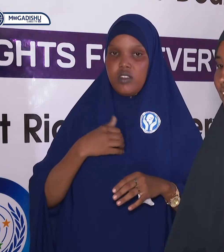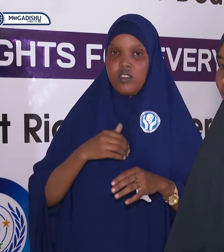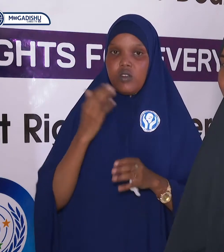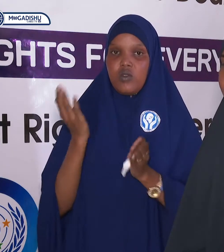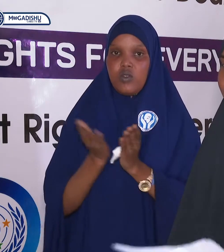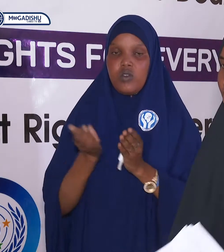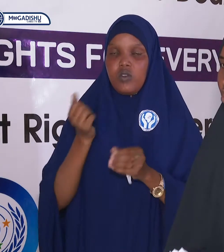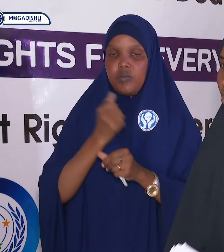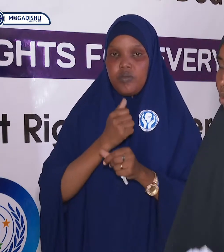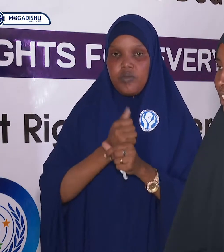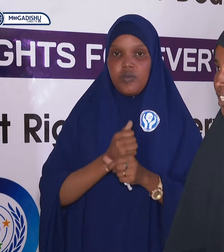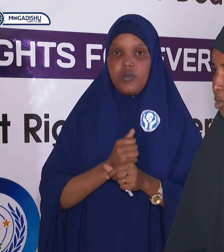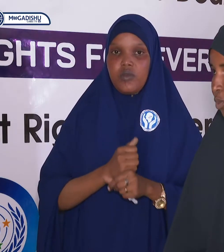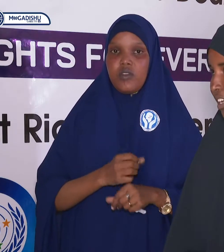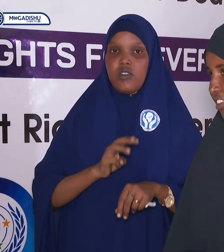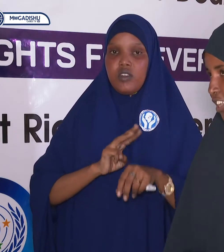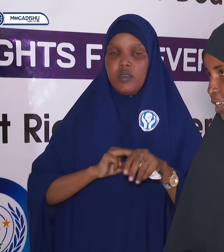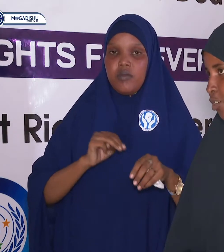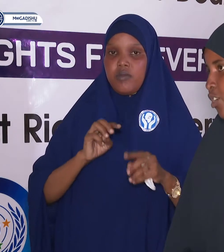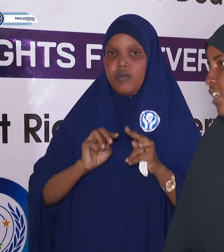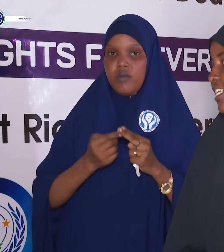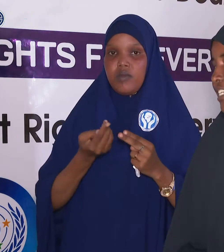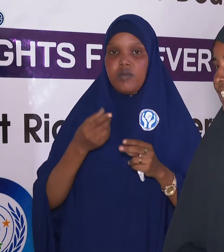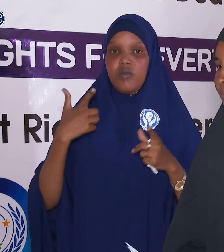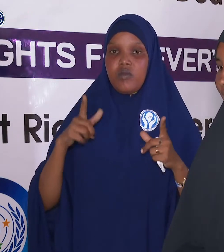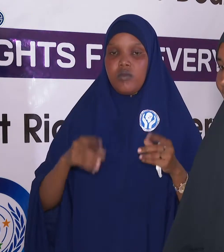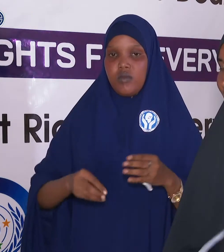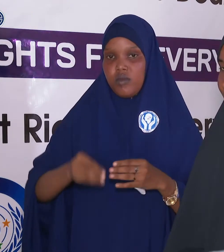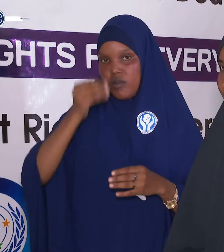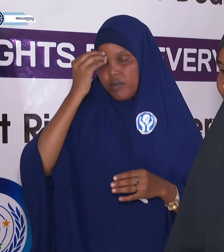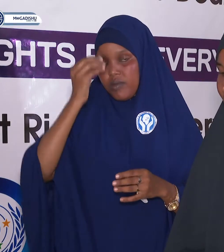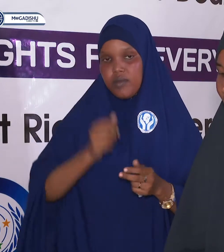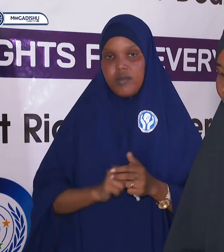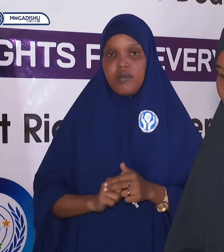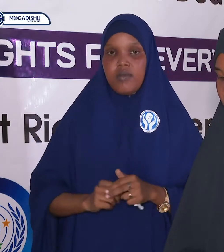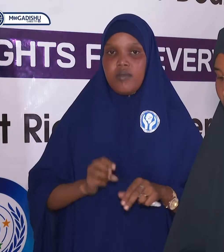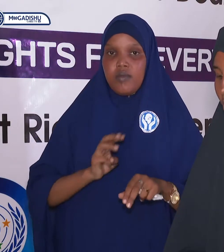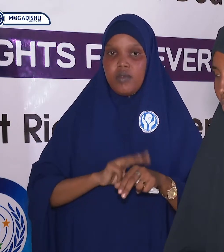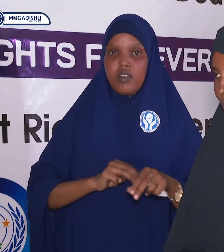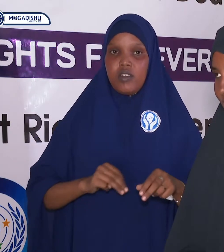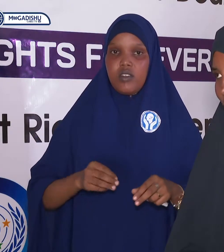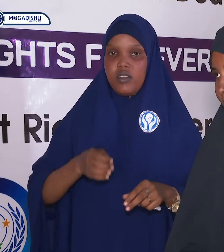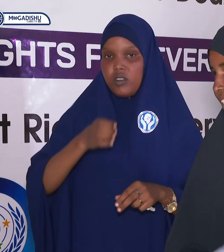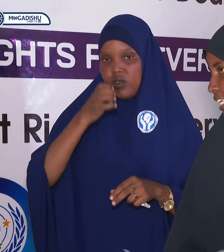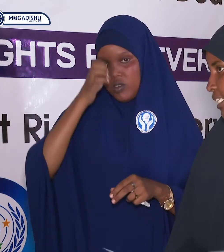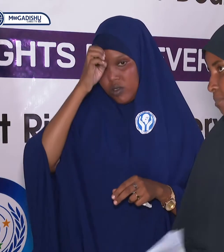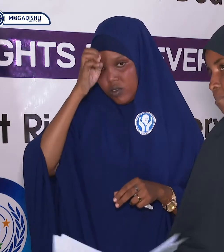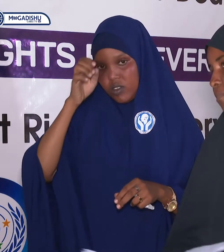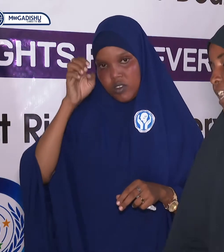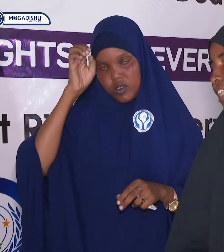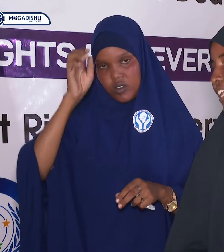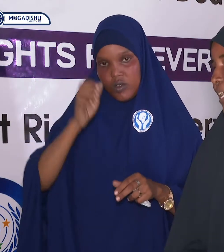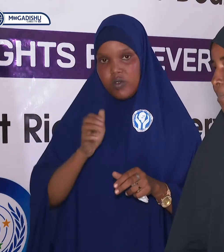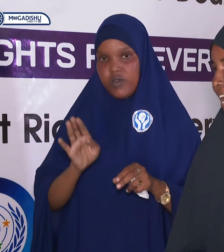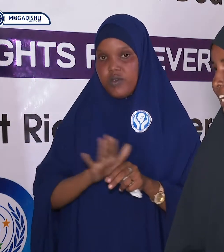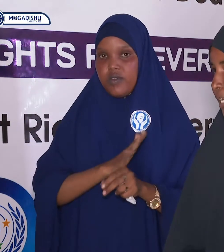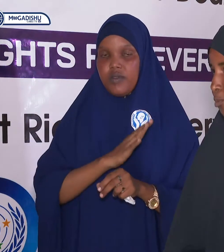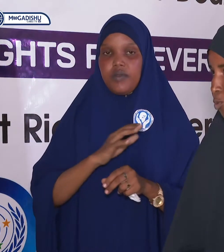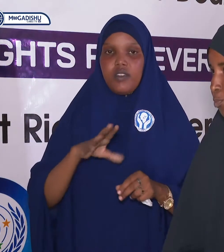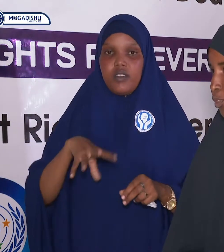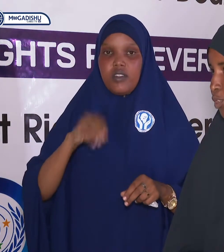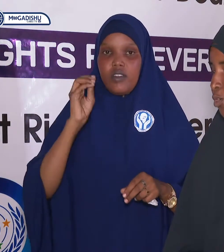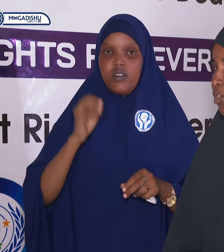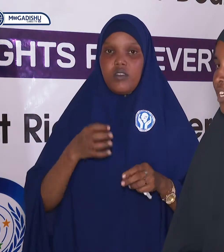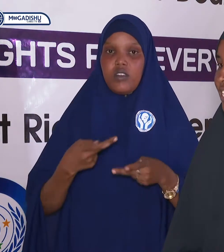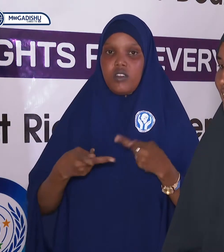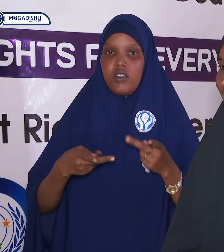iskuulka in marka hore luqadaas lagu xirfadeeyo markay xirfada helaan luqadu u dhammaystirmatay kadib adeega macalinnimo